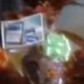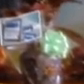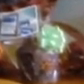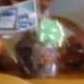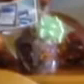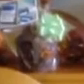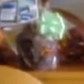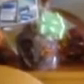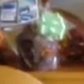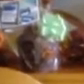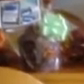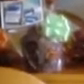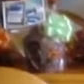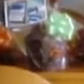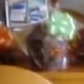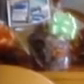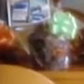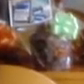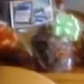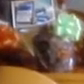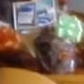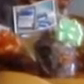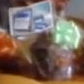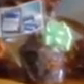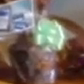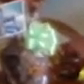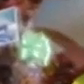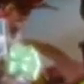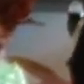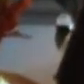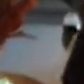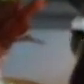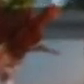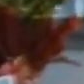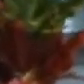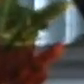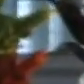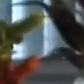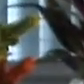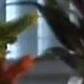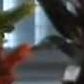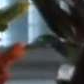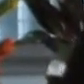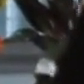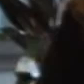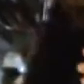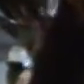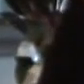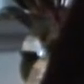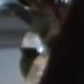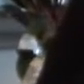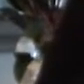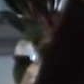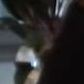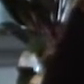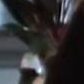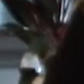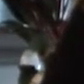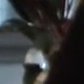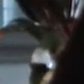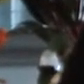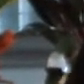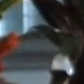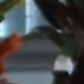diario. Bueno, este es un regalo de un poeta cordobés, de Alberto Ortiz, que nos homenajea en estos 80 años con